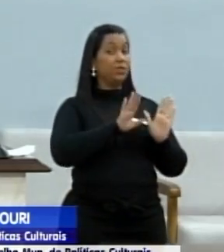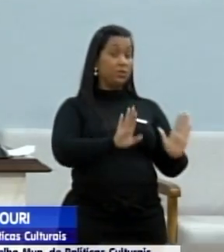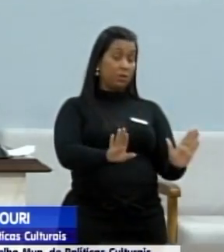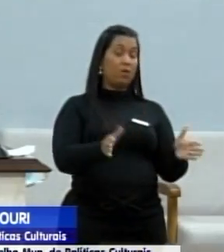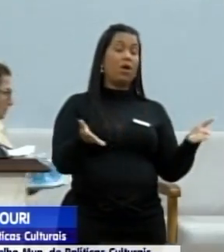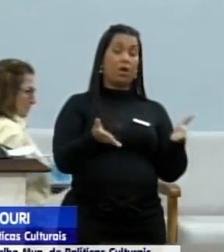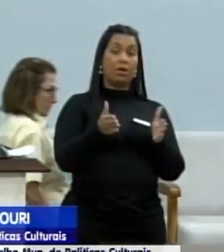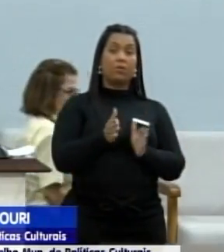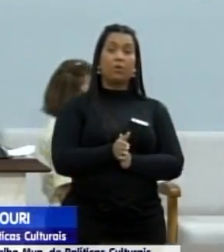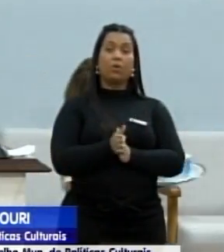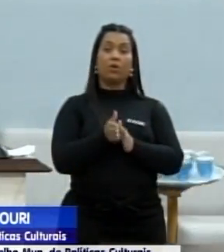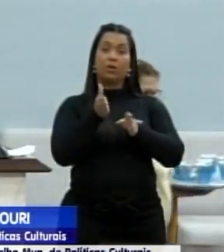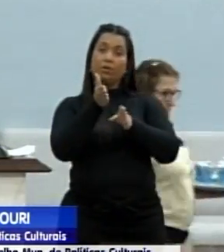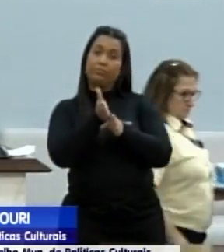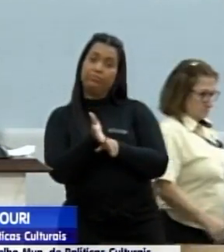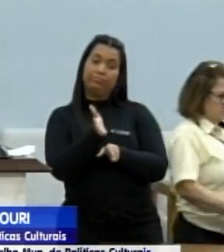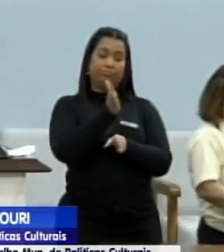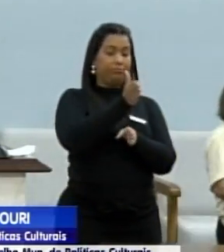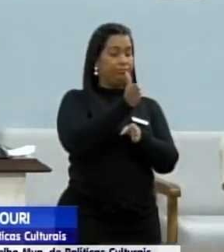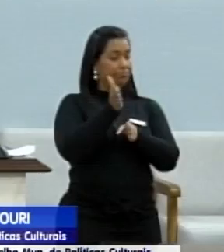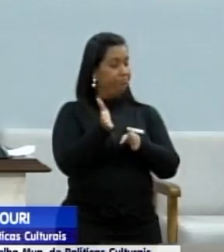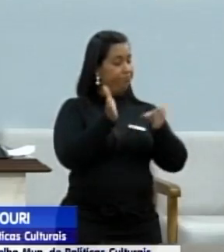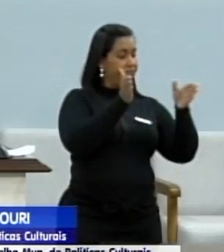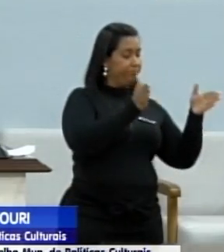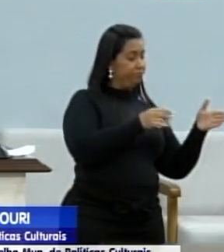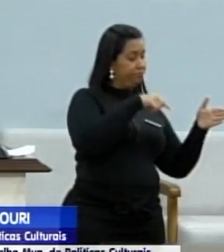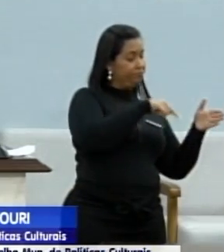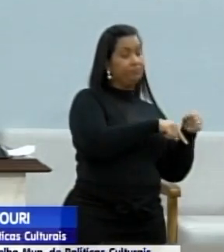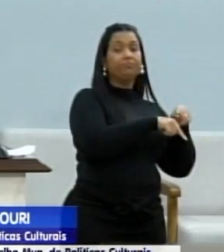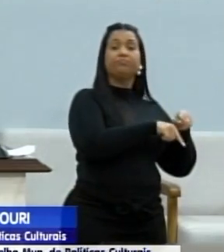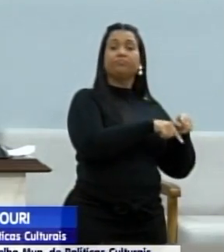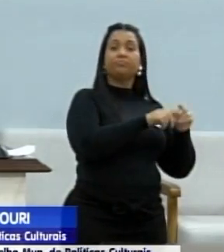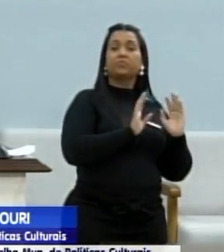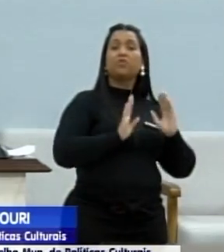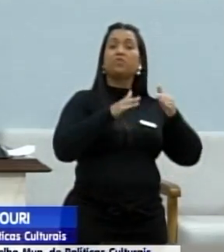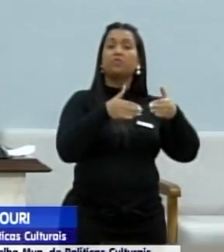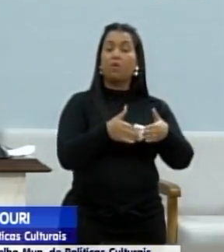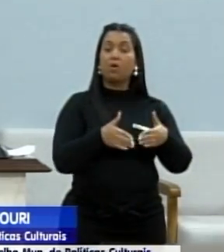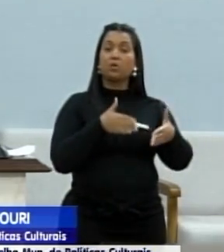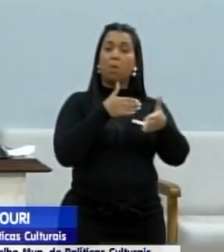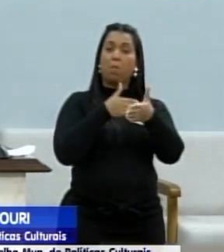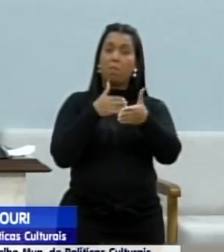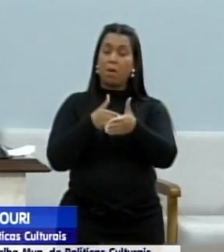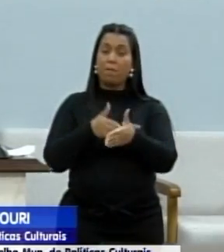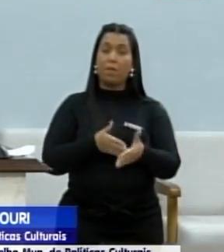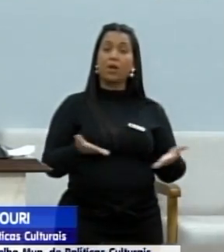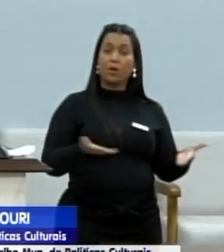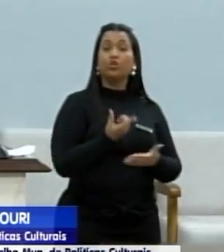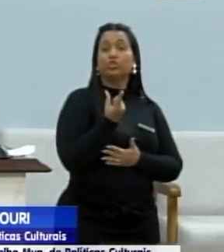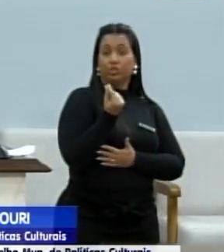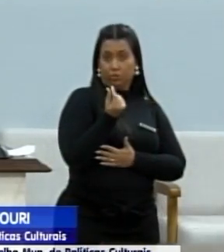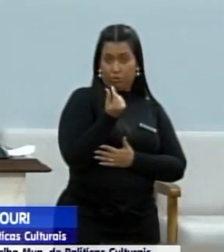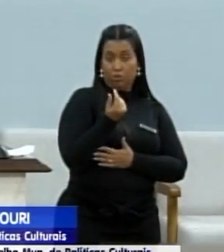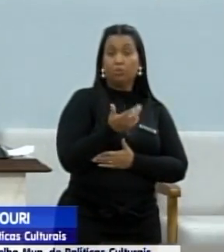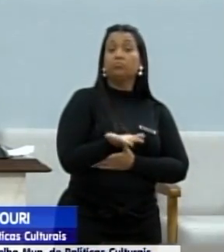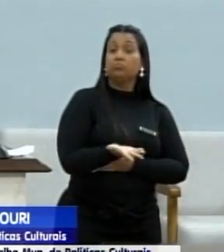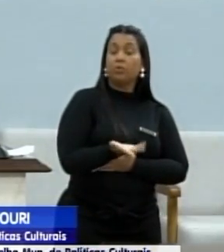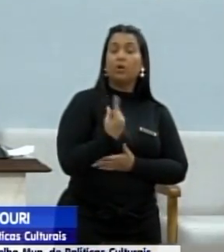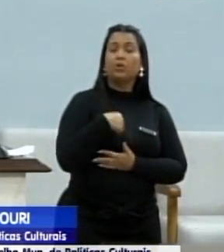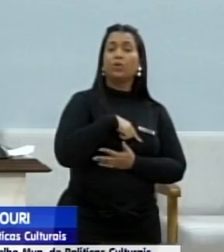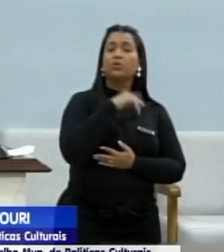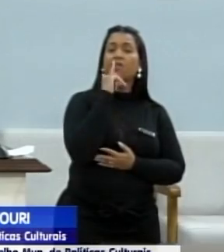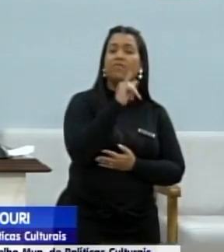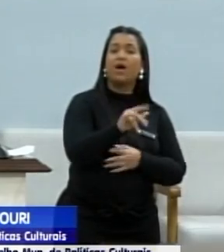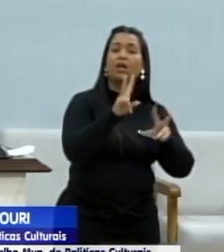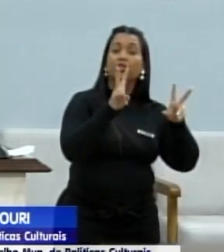até volto uma casa atrás, antes de focar no nosso maior empecilho, no nosso maior desafio, que é o orçamento, que é quando a gente reflete